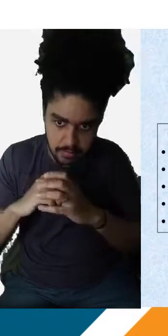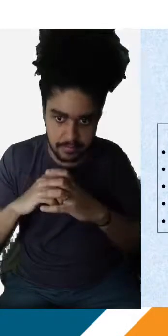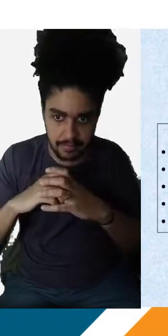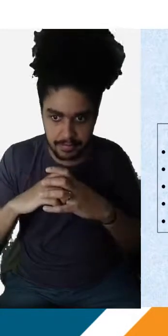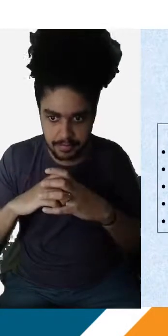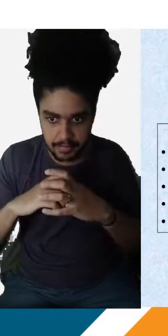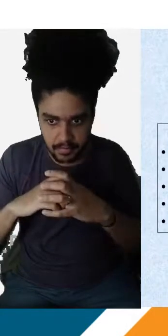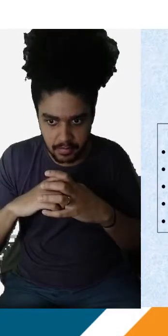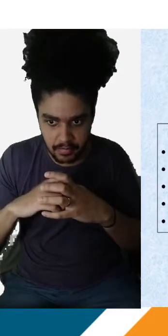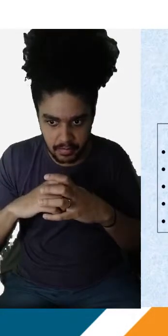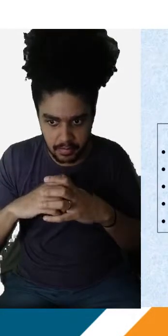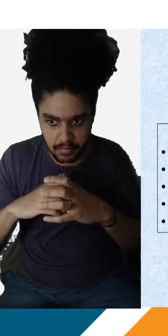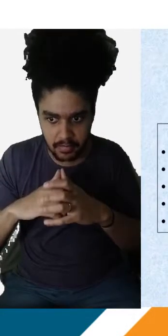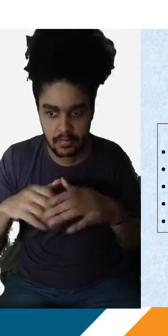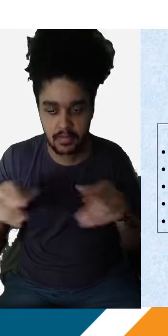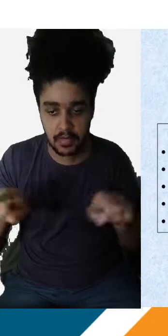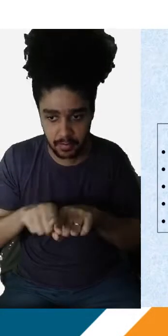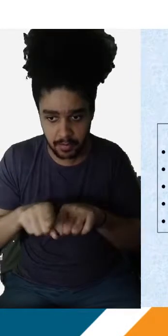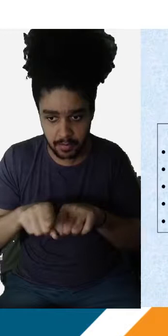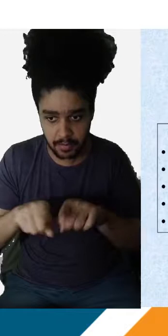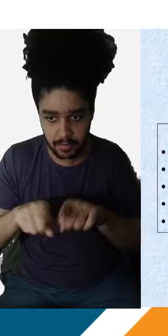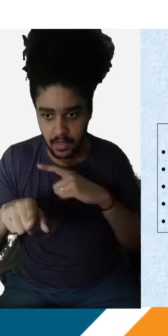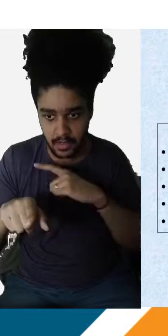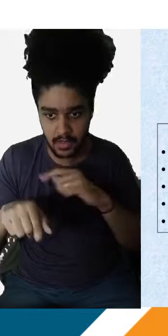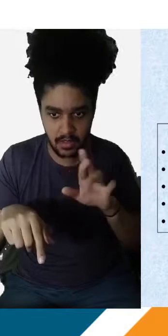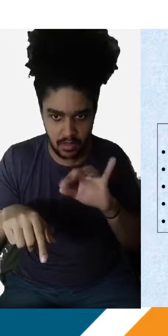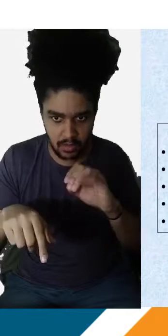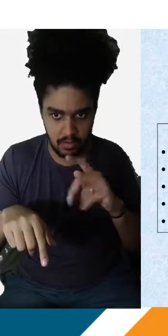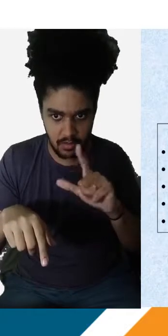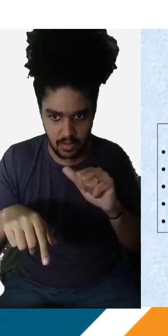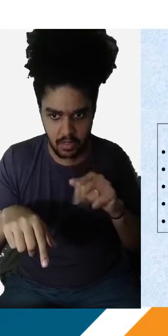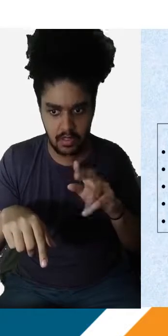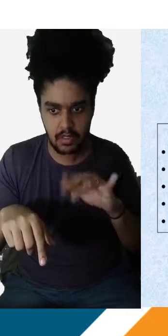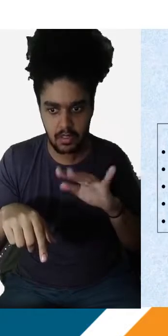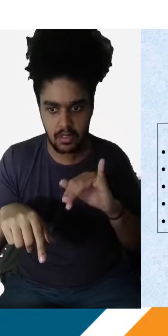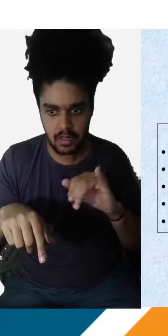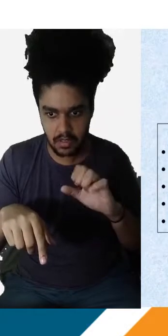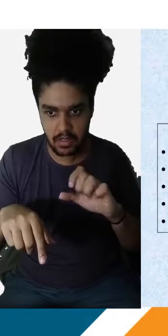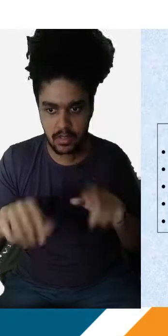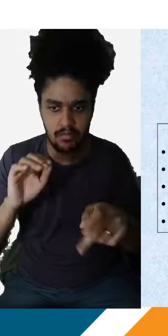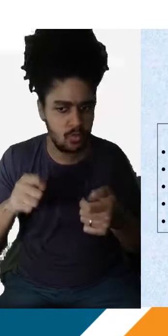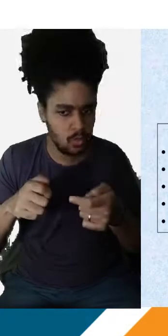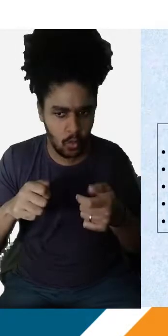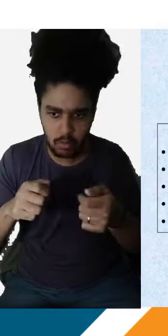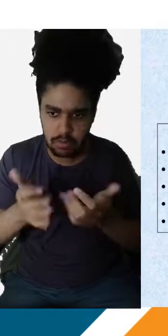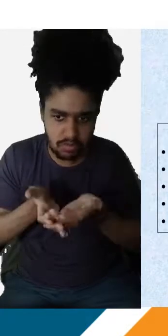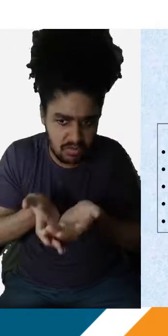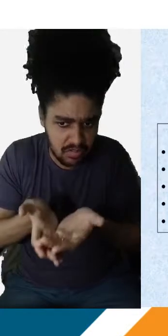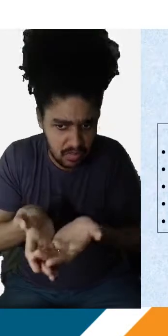meandros. Além disso, os rios de planície são propícios para a navegação, justamente pela